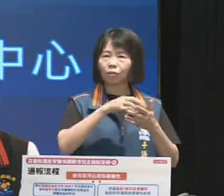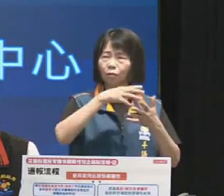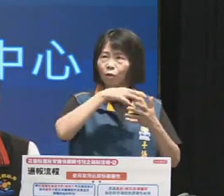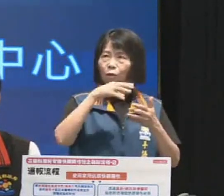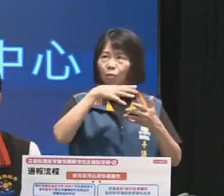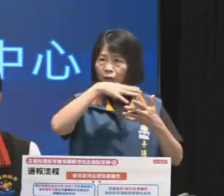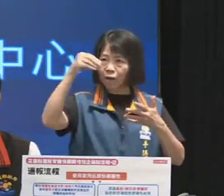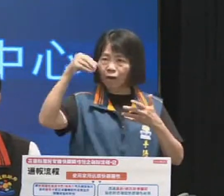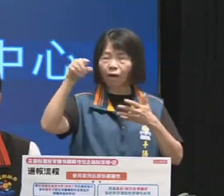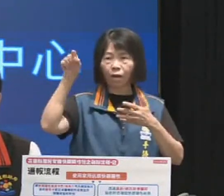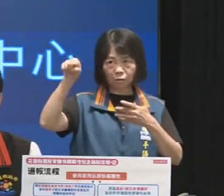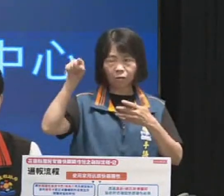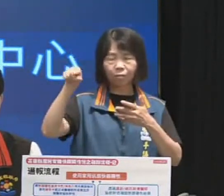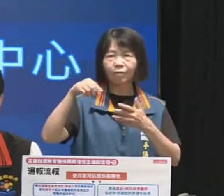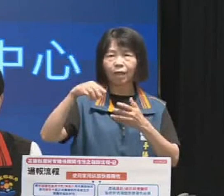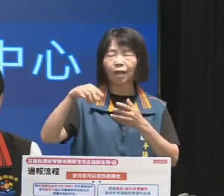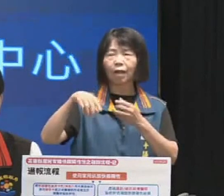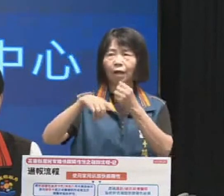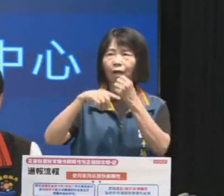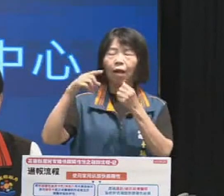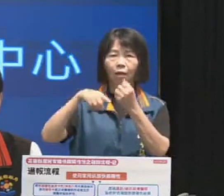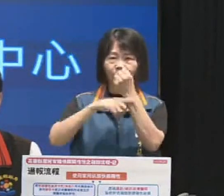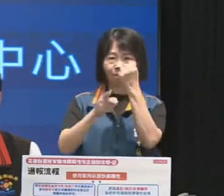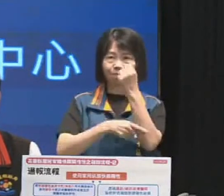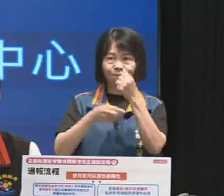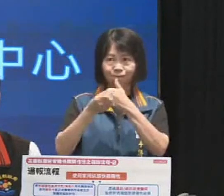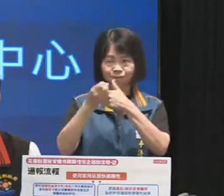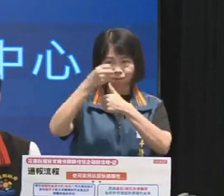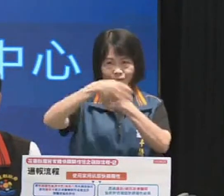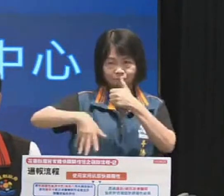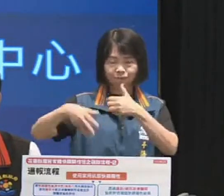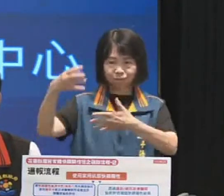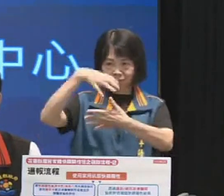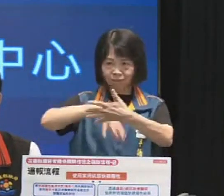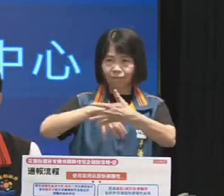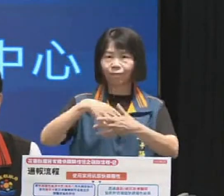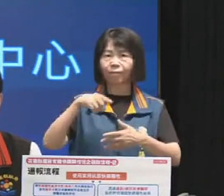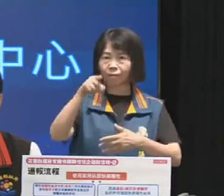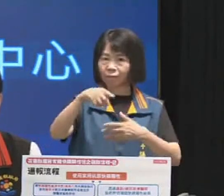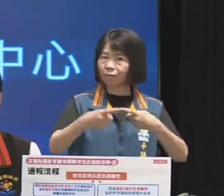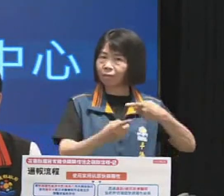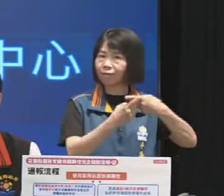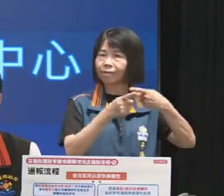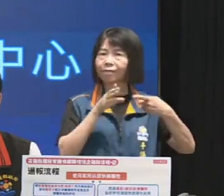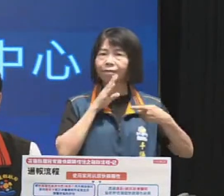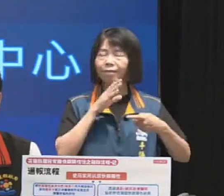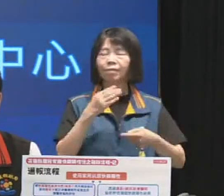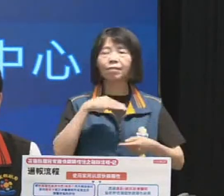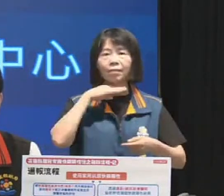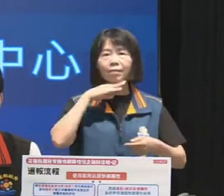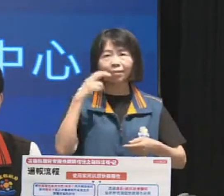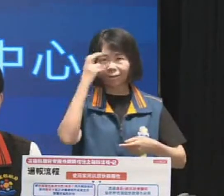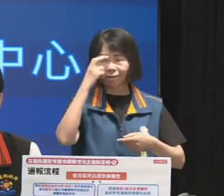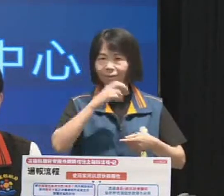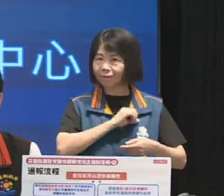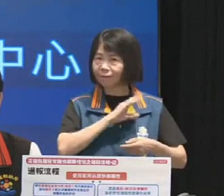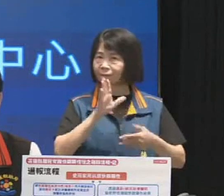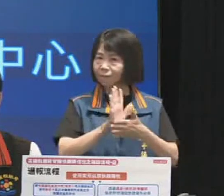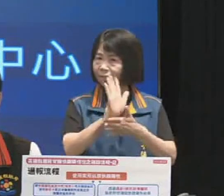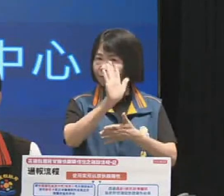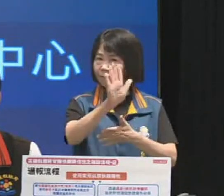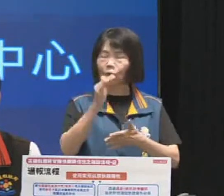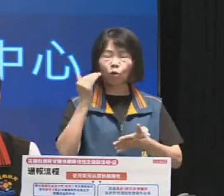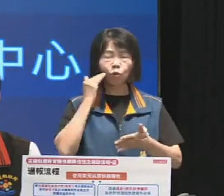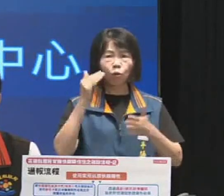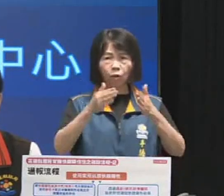个案了那同时给你看完诊之后他如果需要也可以给你开立药物，你